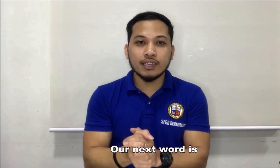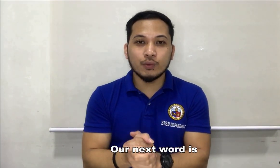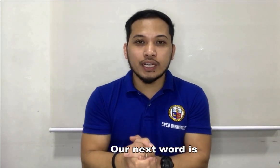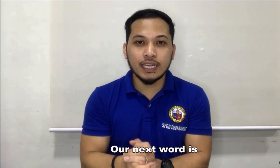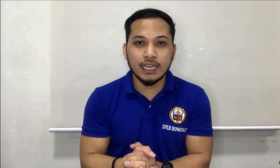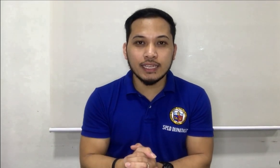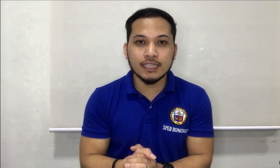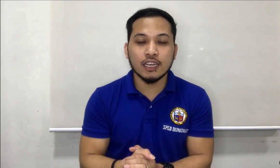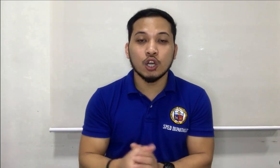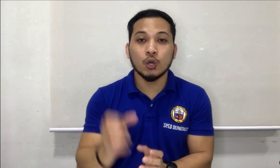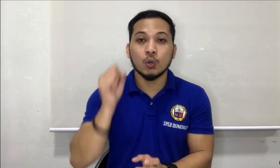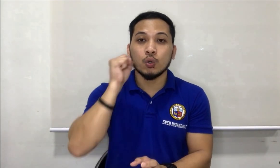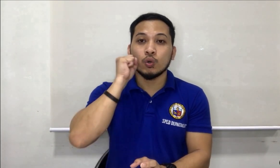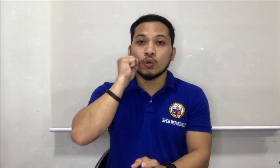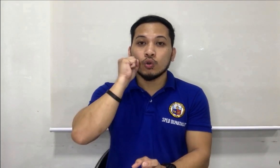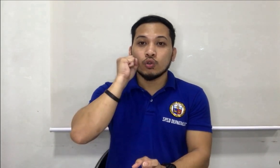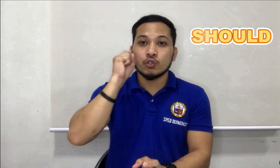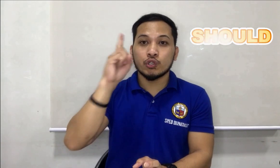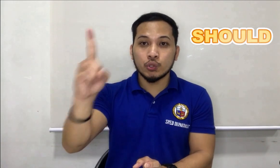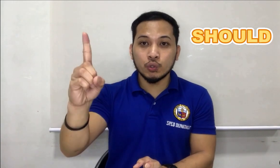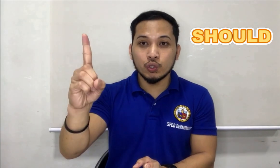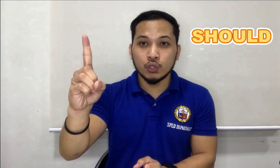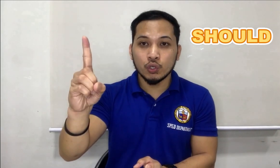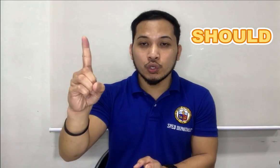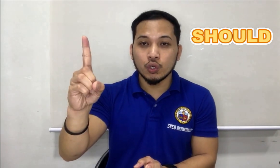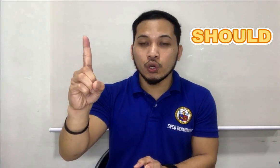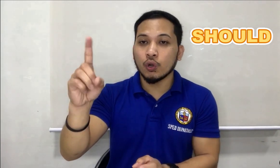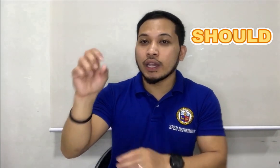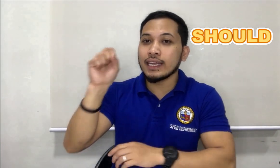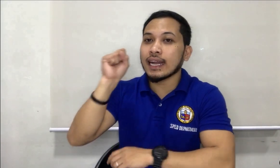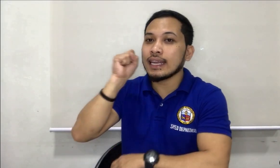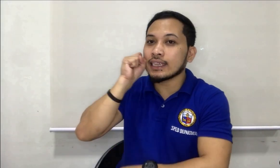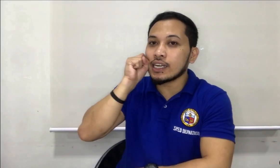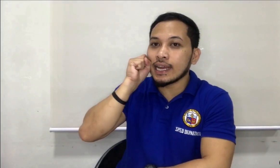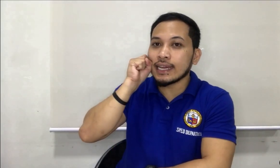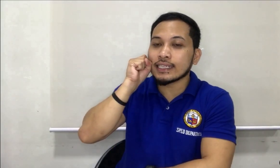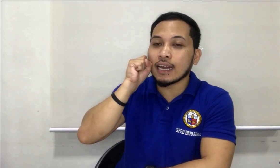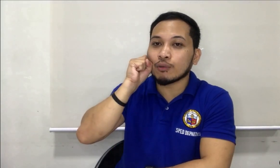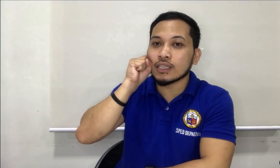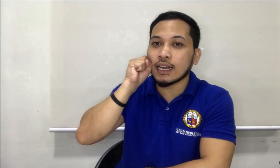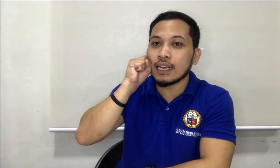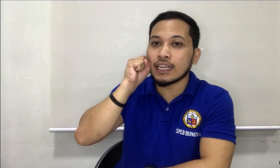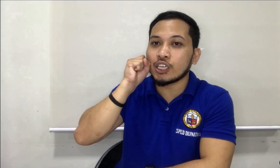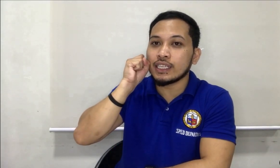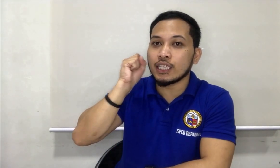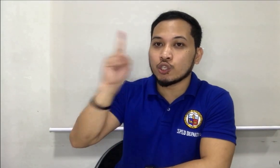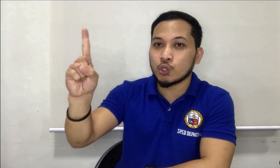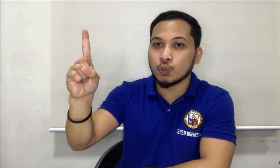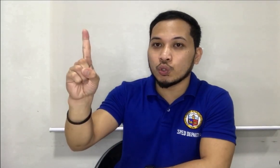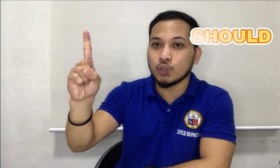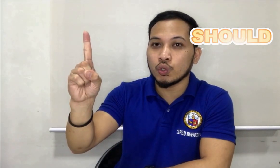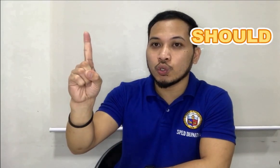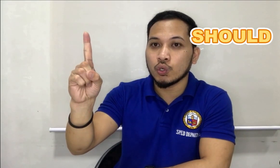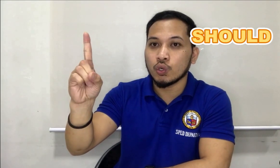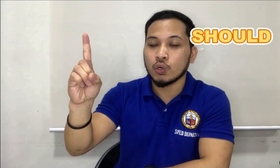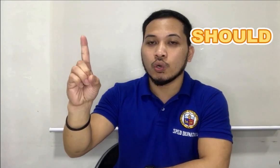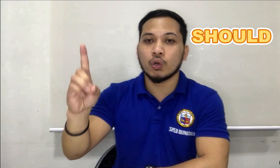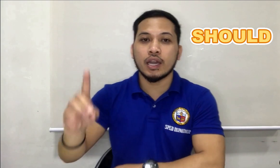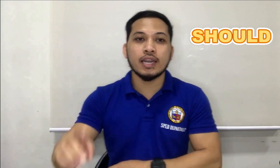Our next word is should. Okay, naka letter S tapos naka letter D. Should.